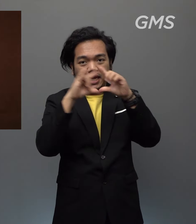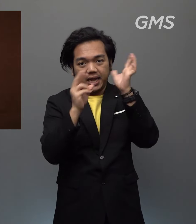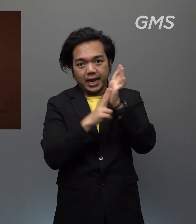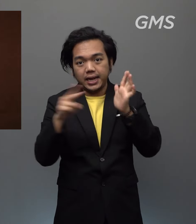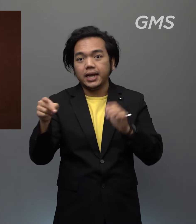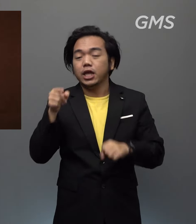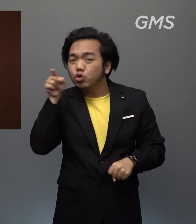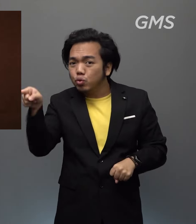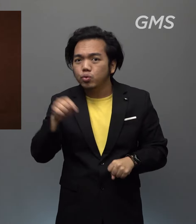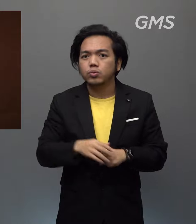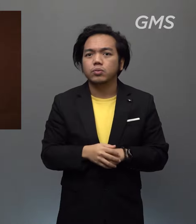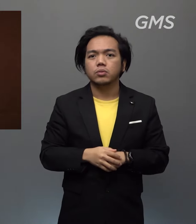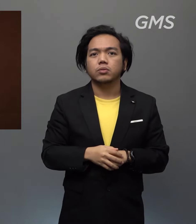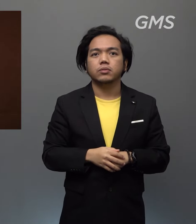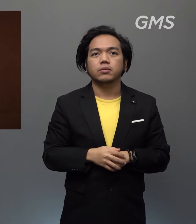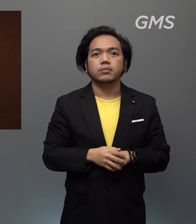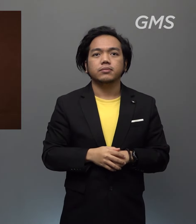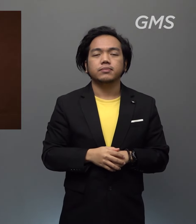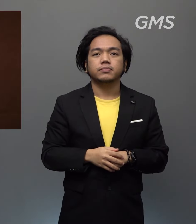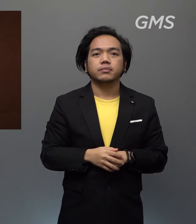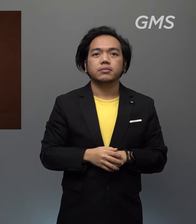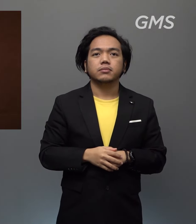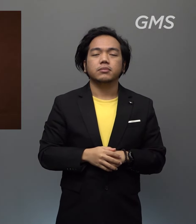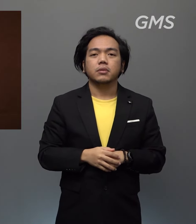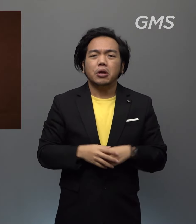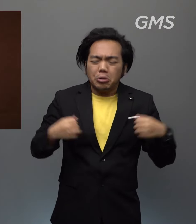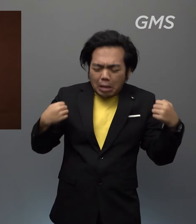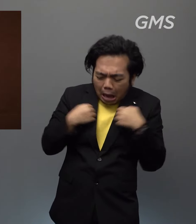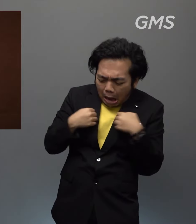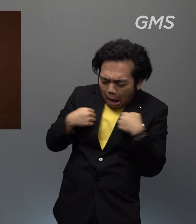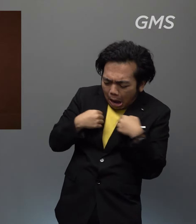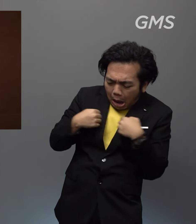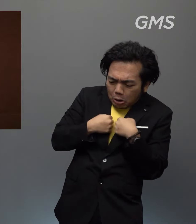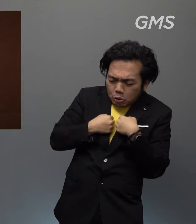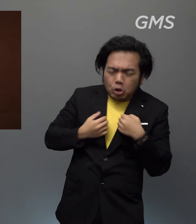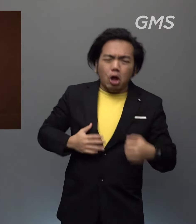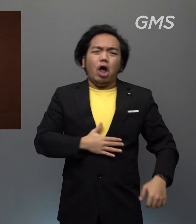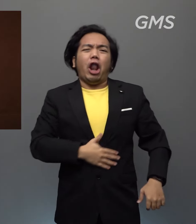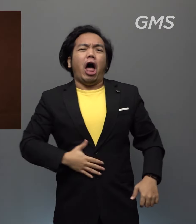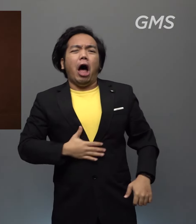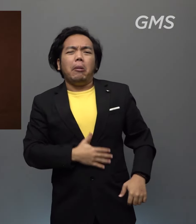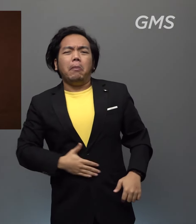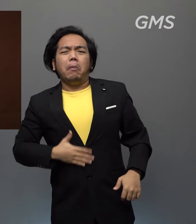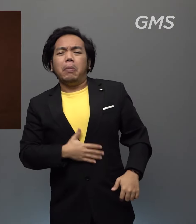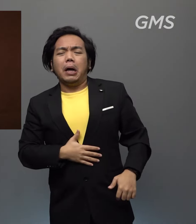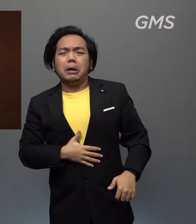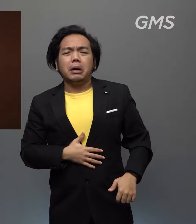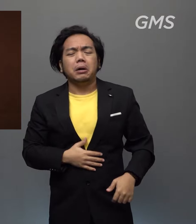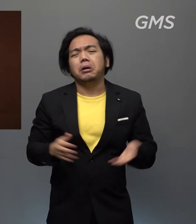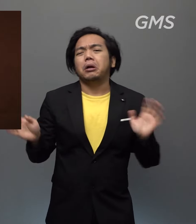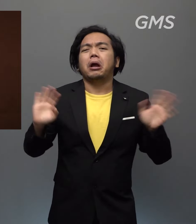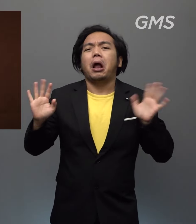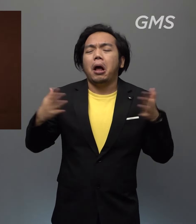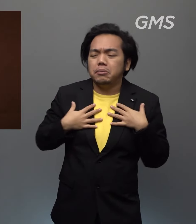Kondisinya terpuruk. Ketakutan menghantui mereka. Kelaparan karena tidak ada bahan